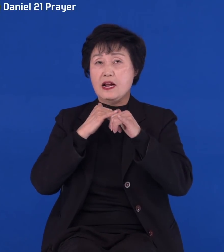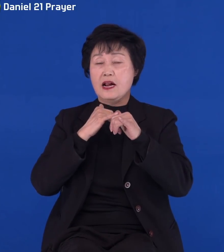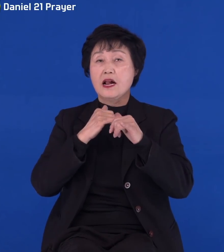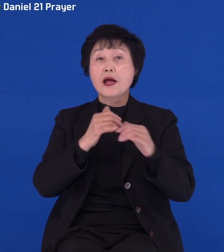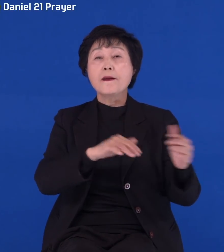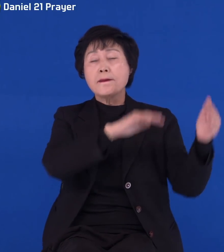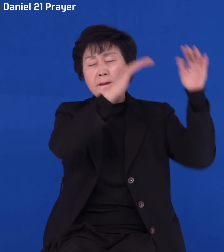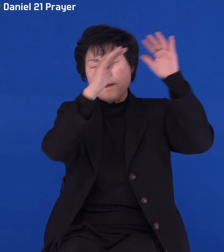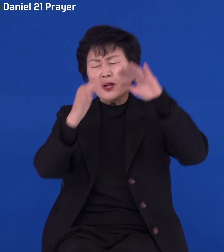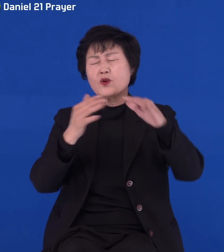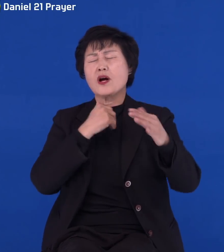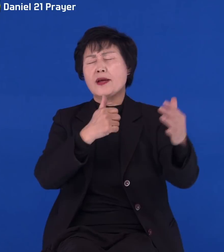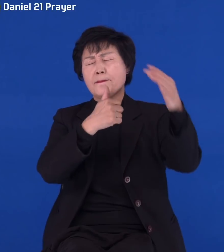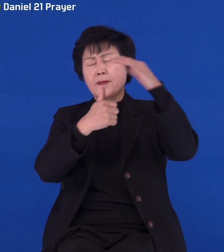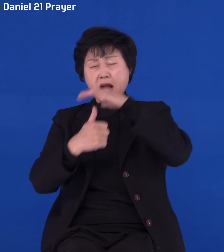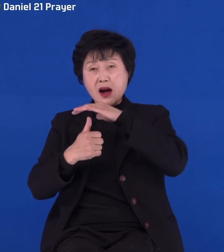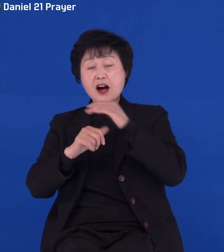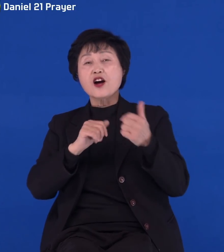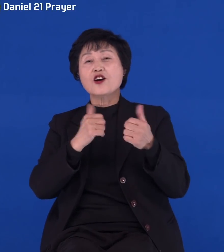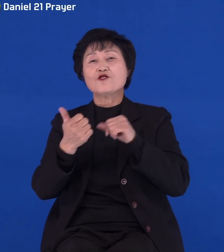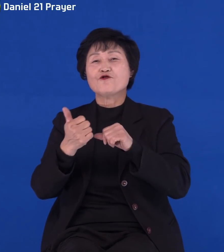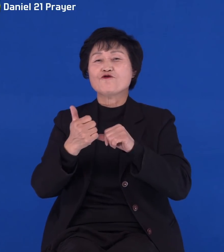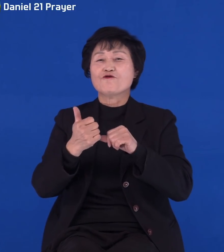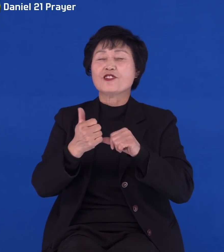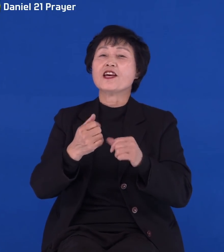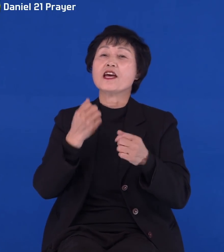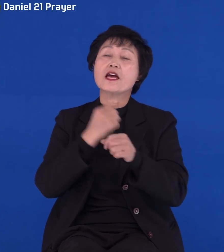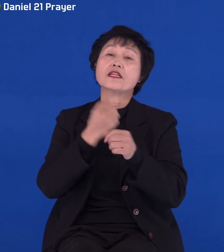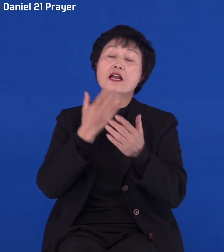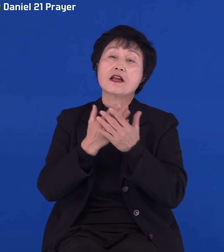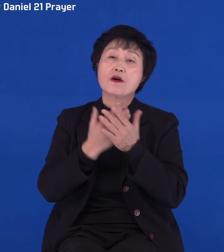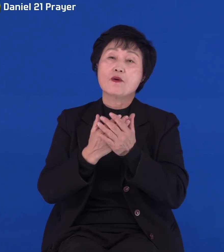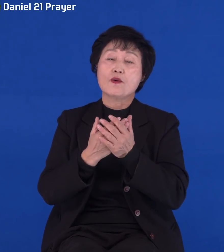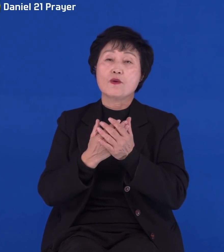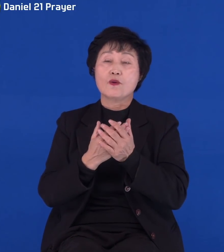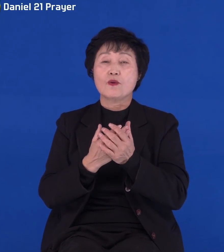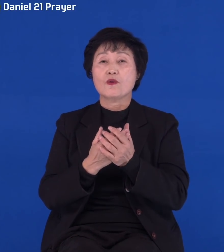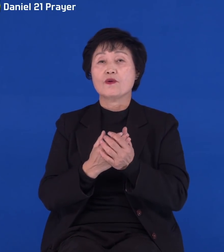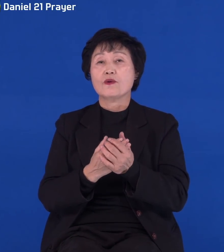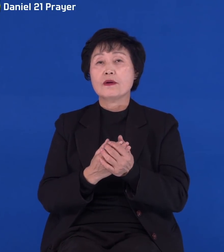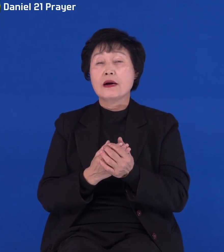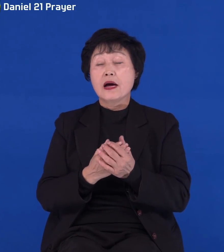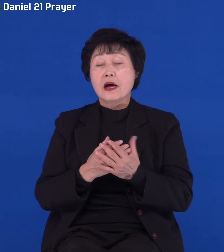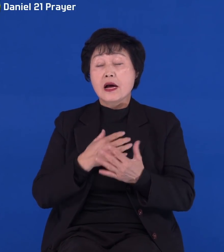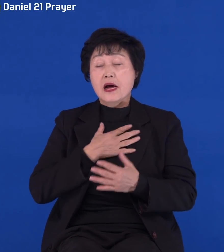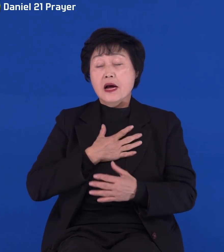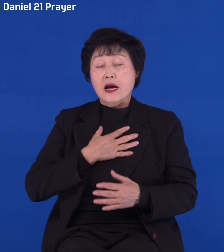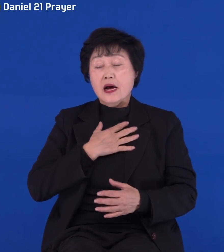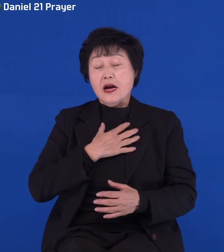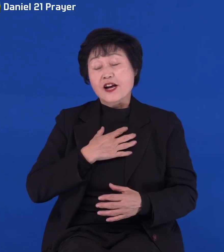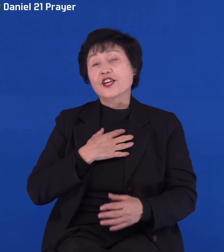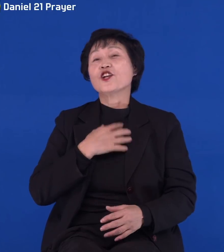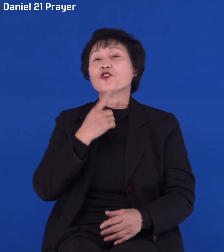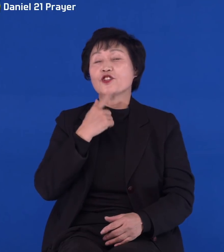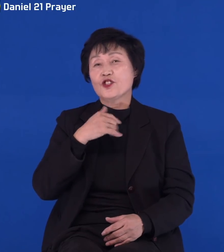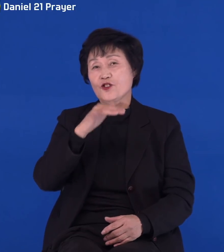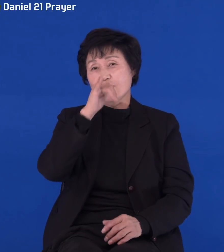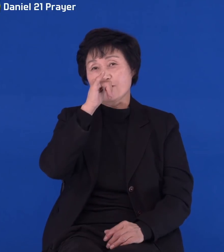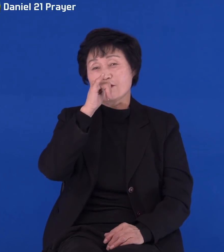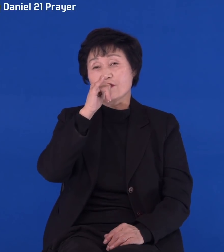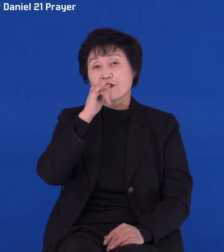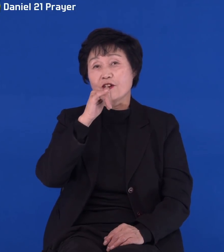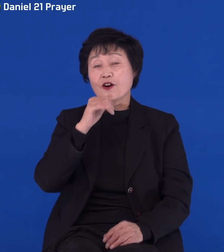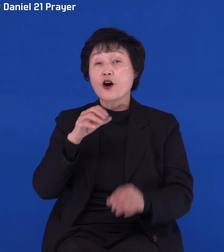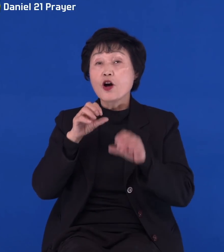싶지 않은 사람들이 있죠. 그게 정말 홍해 앞에 있는 인생들인데 제가 그랬어요. 선교사로 헌신했는데 가장으로